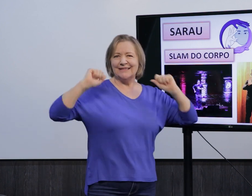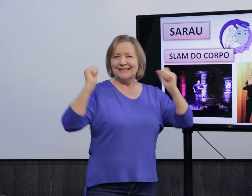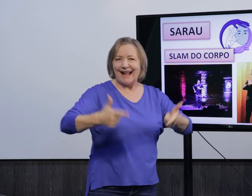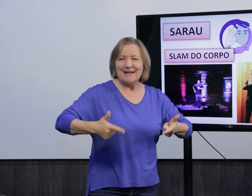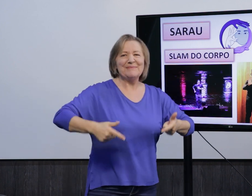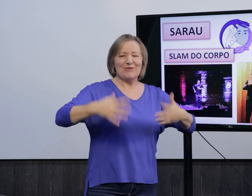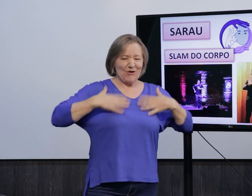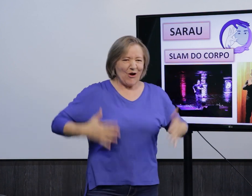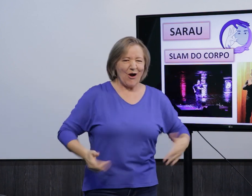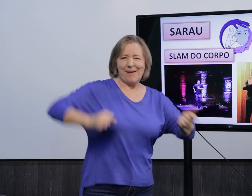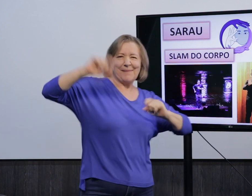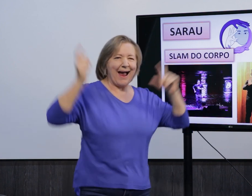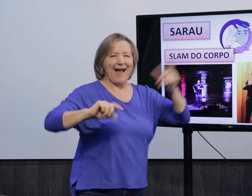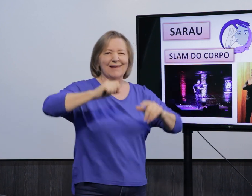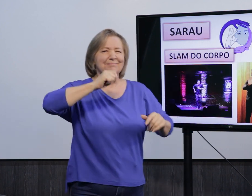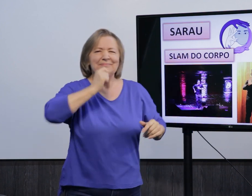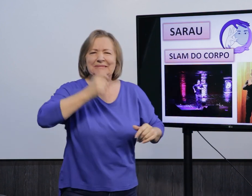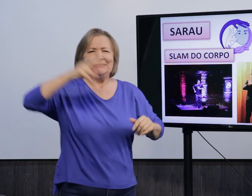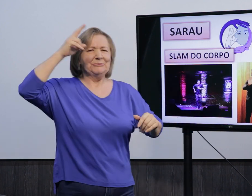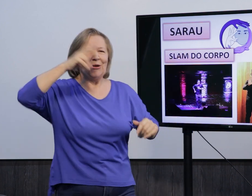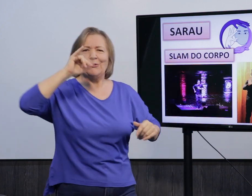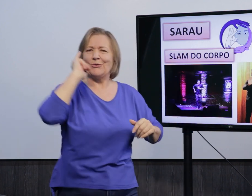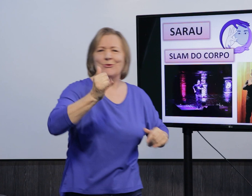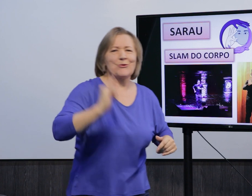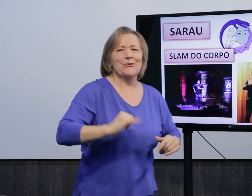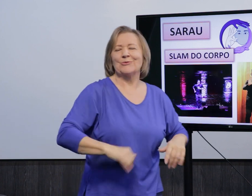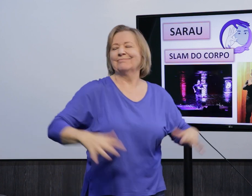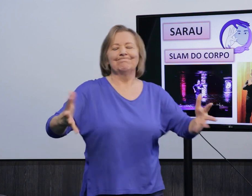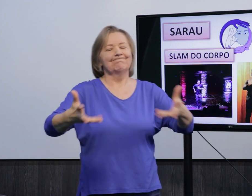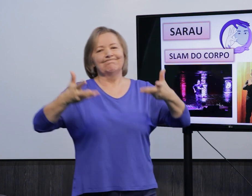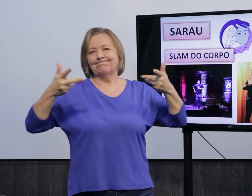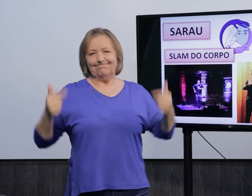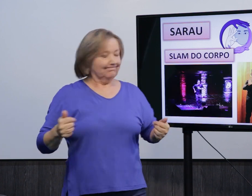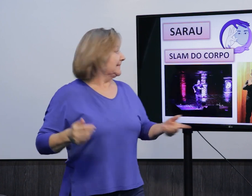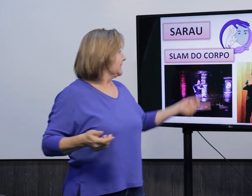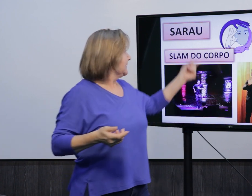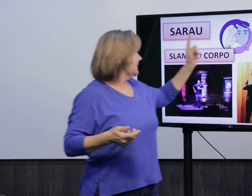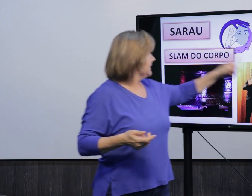do corpo né onde se expressam né contam piadas então É bem interessante